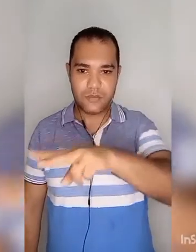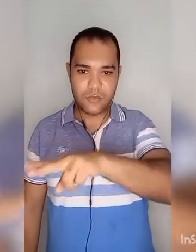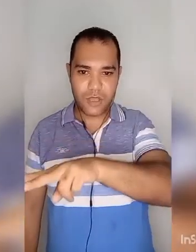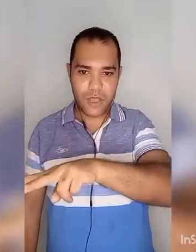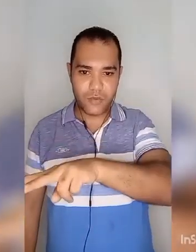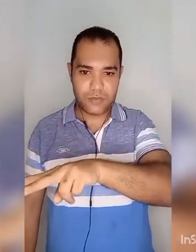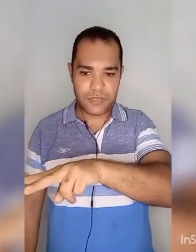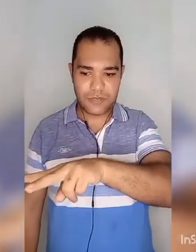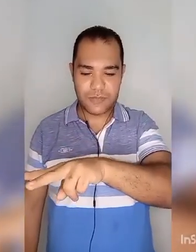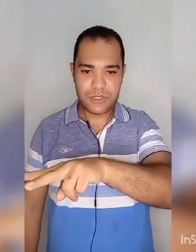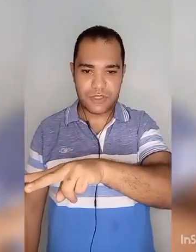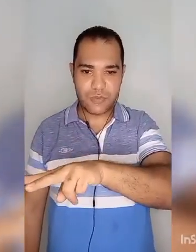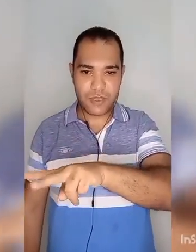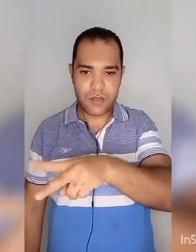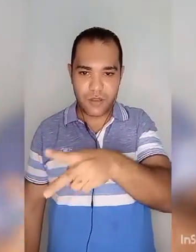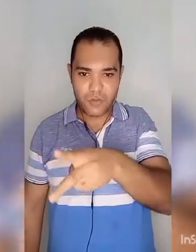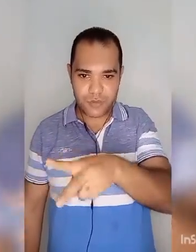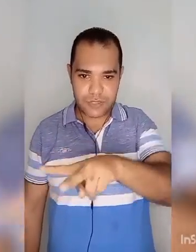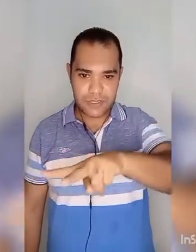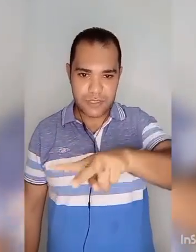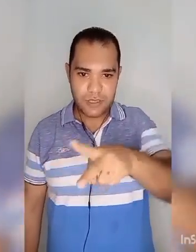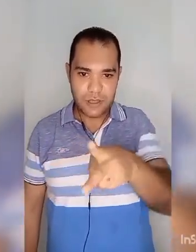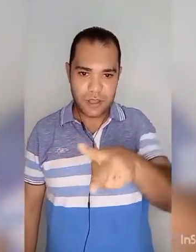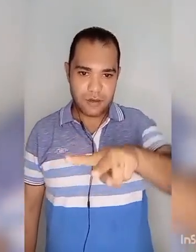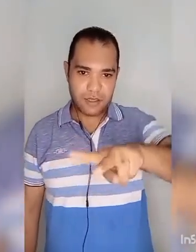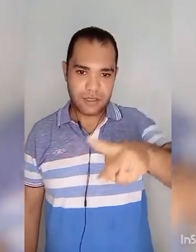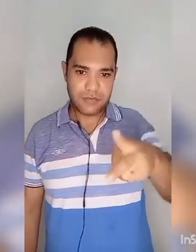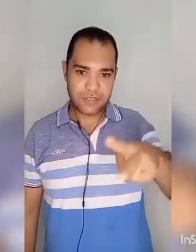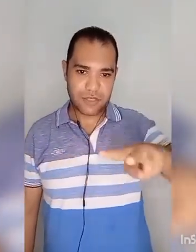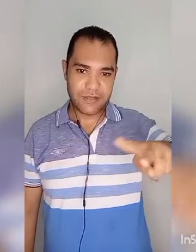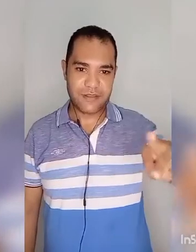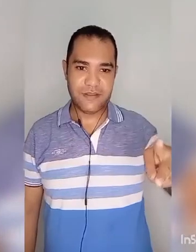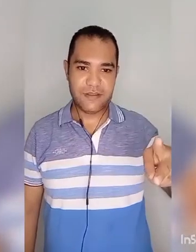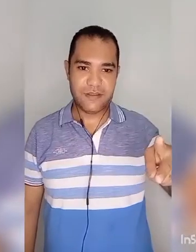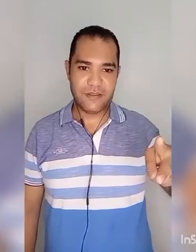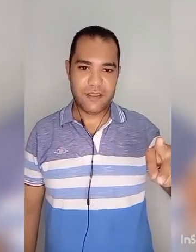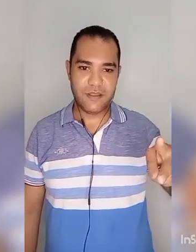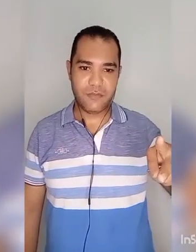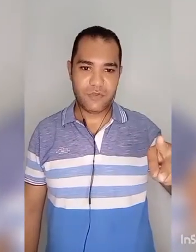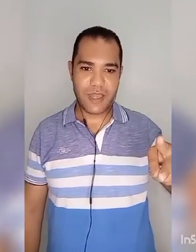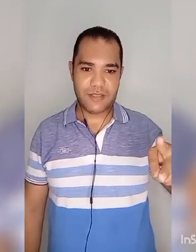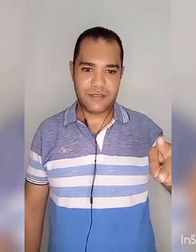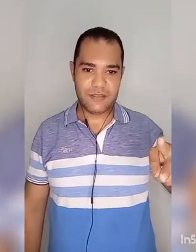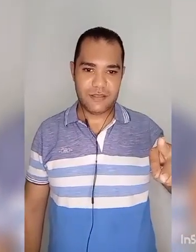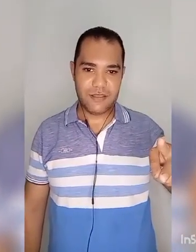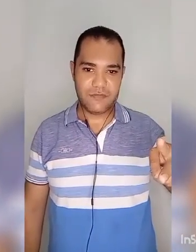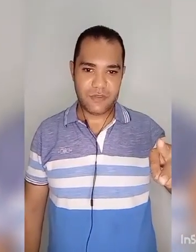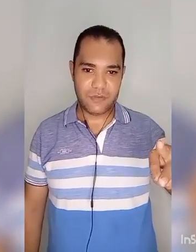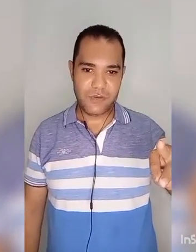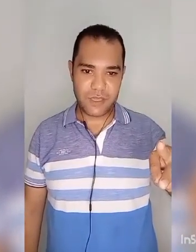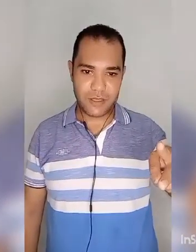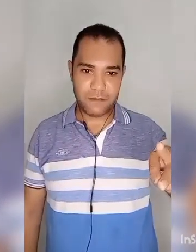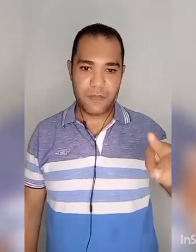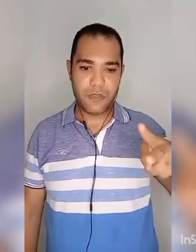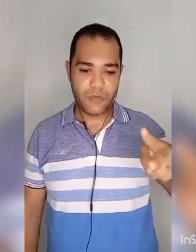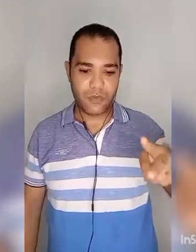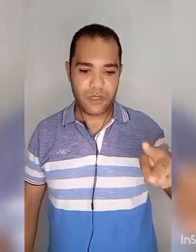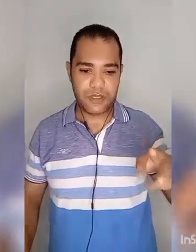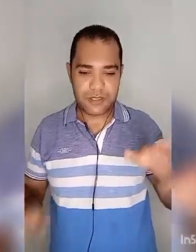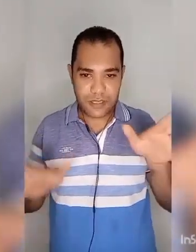دول وابتدي من الشمال وابتدي احرك ايدي بالشكل ده، ده متعدد. فنقول ايه؟ نقول ان